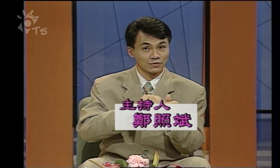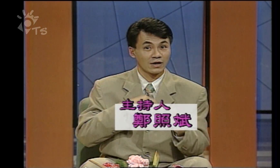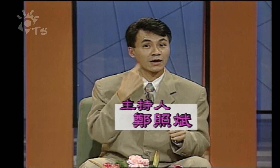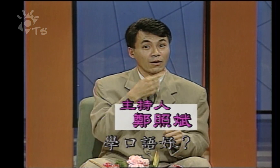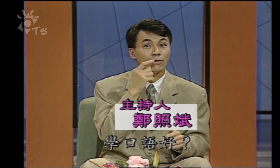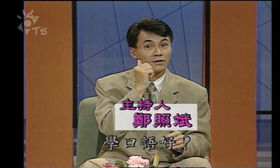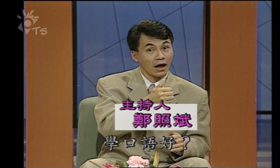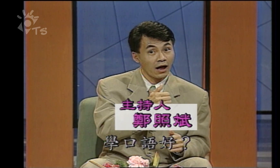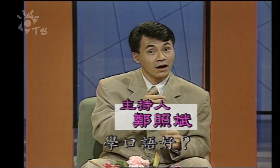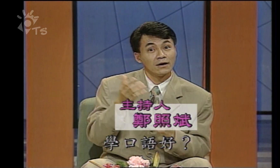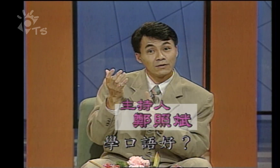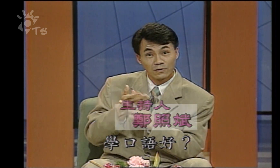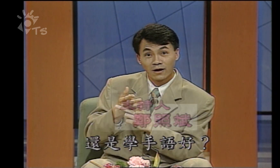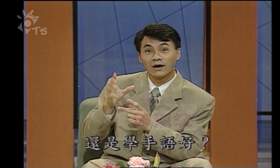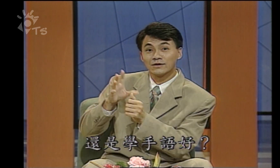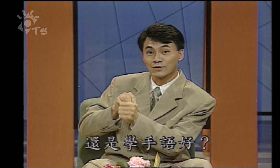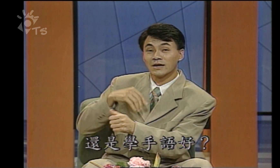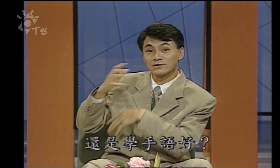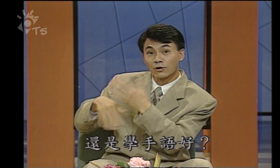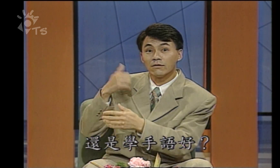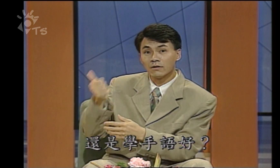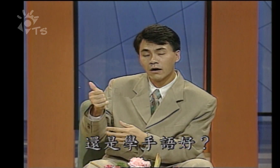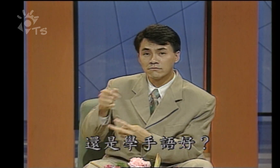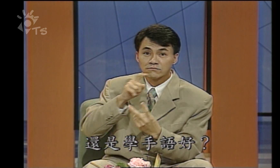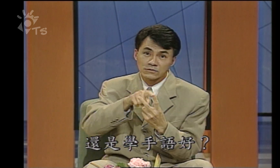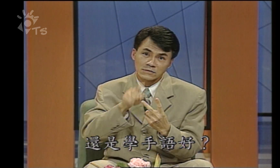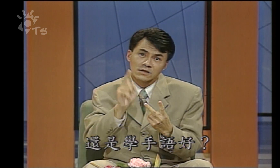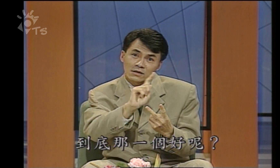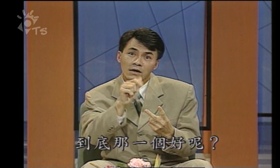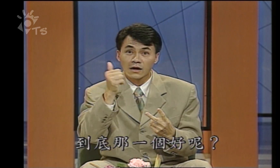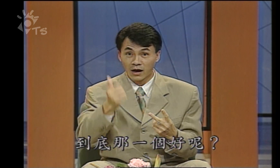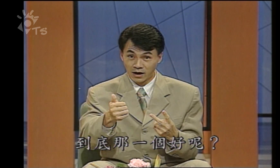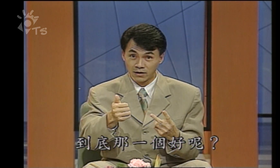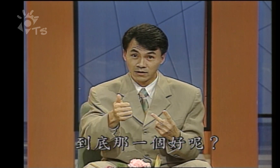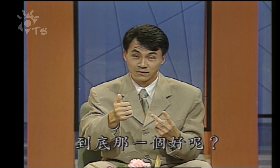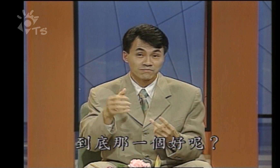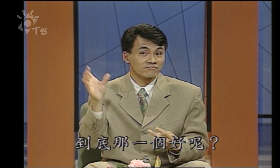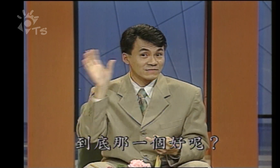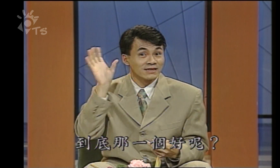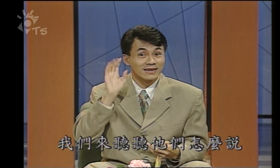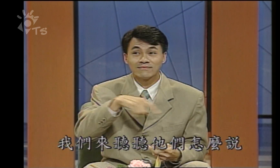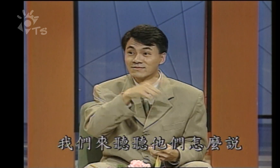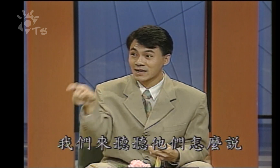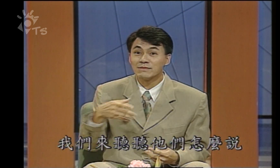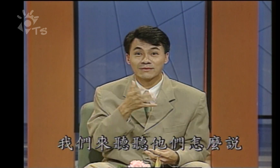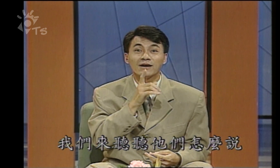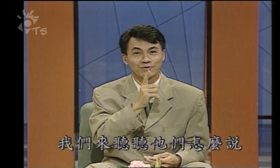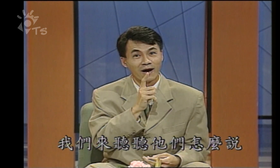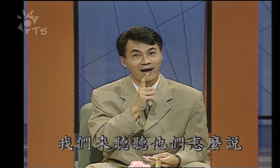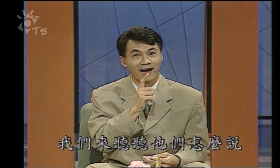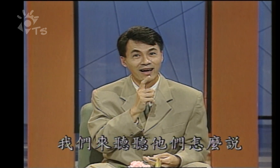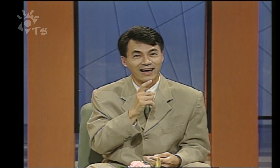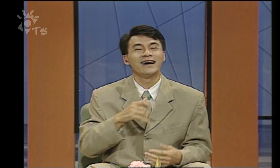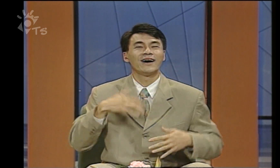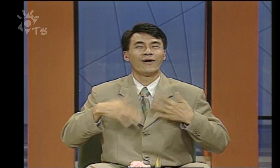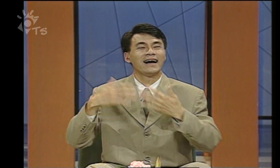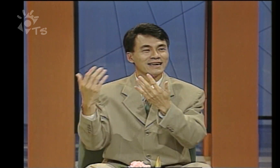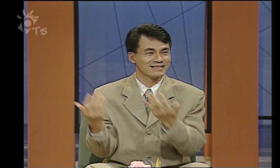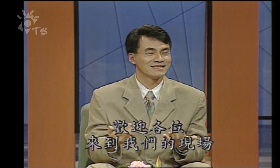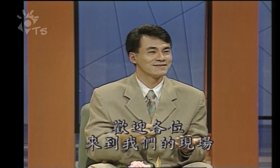学口语好还是学手语好，到底哪一个好呢？我们来听听他们怎么说。欢迎各位